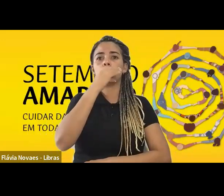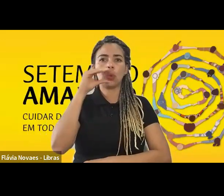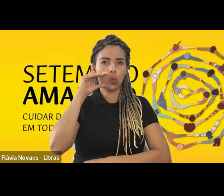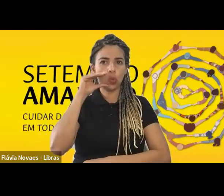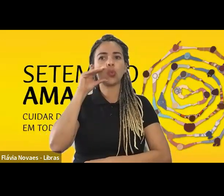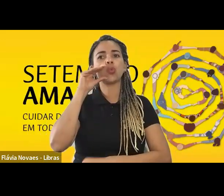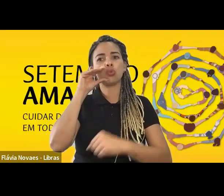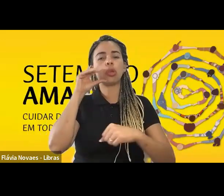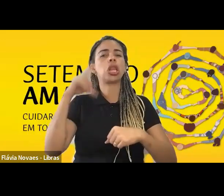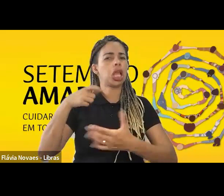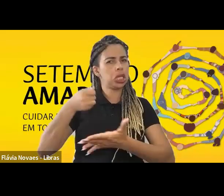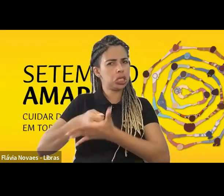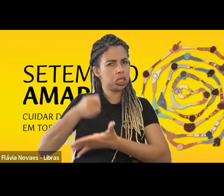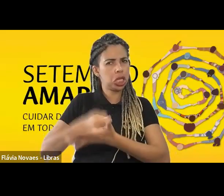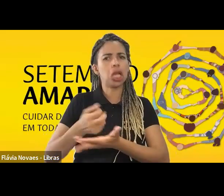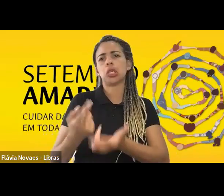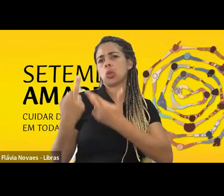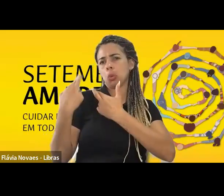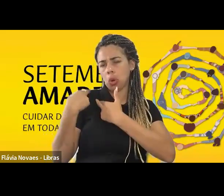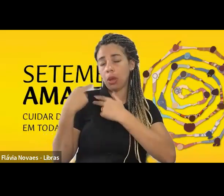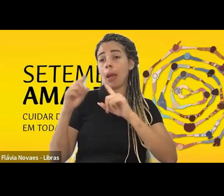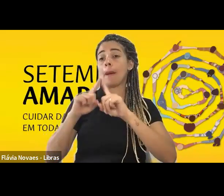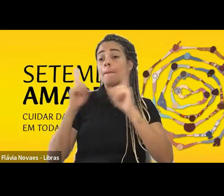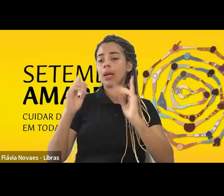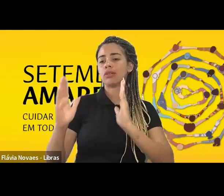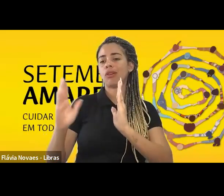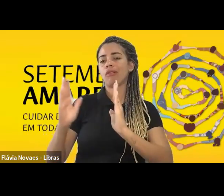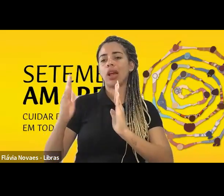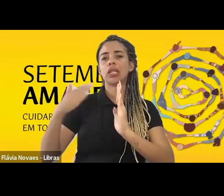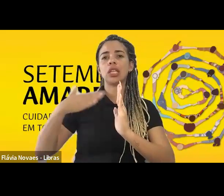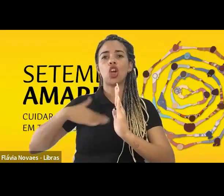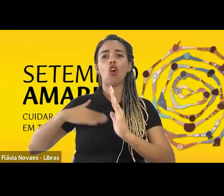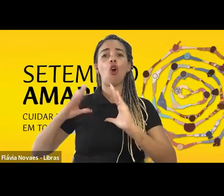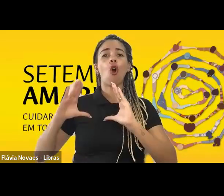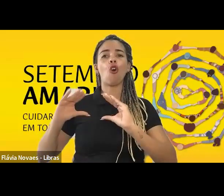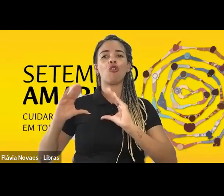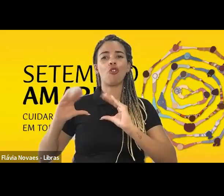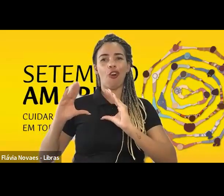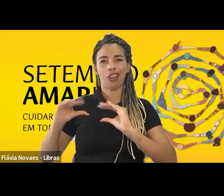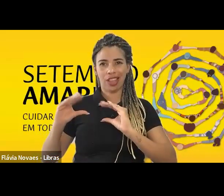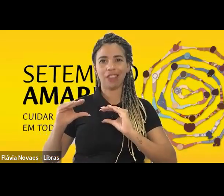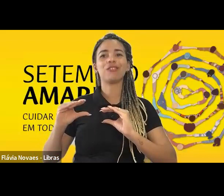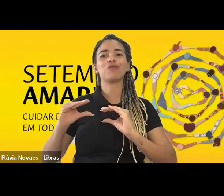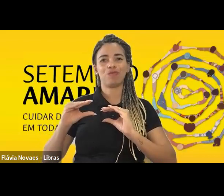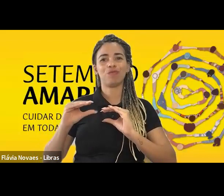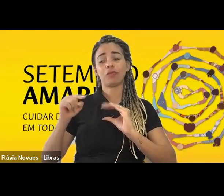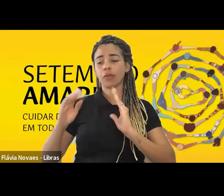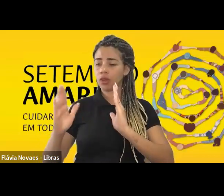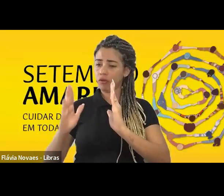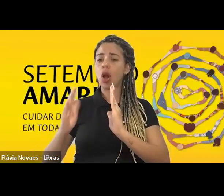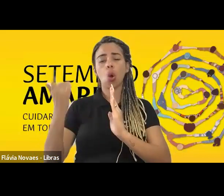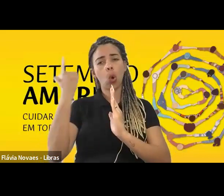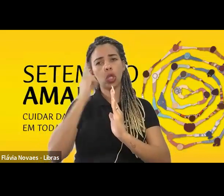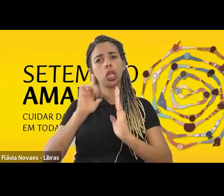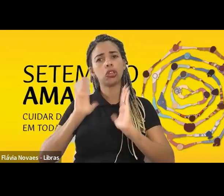mais exigências e responsabilidades, mas é uma fase mais confortável, é uma fase em que, de fato, nós conseguimos